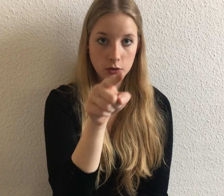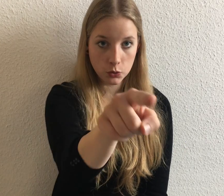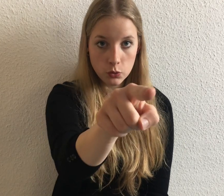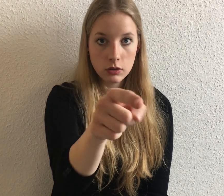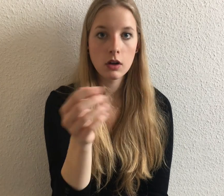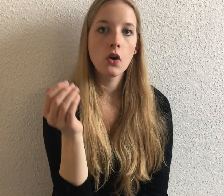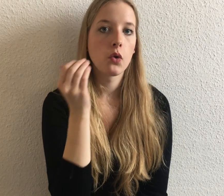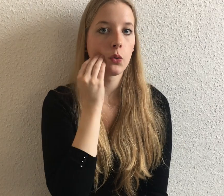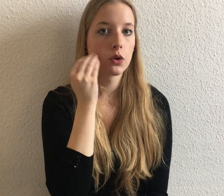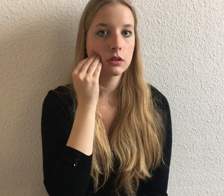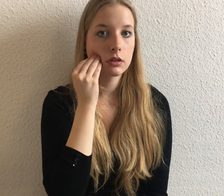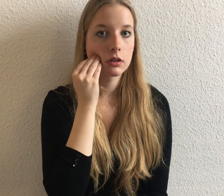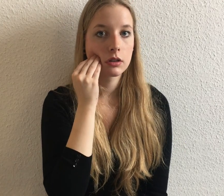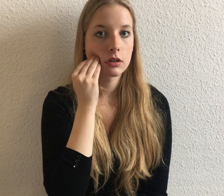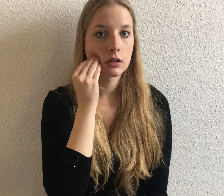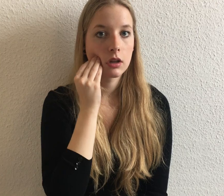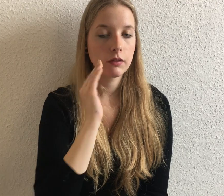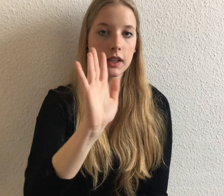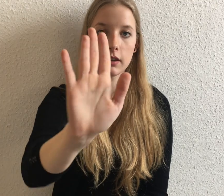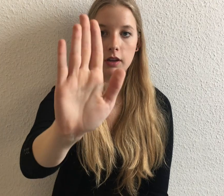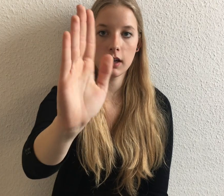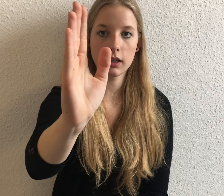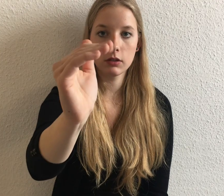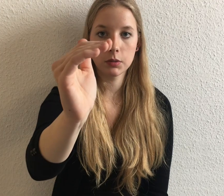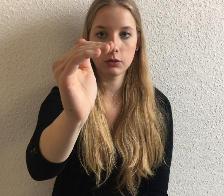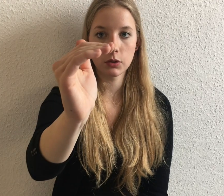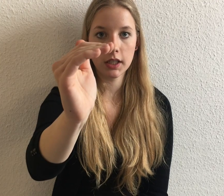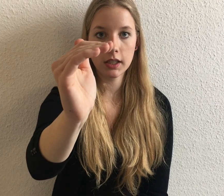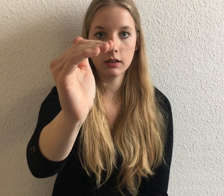Du wohnen. Wieder eine flache Hand und ein bisschen so geknickt.